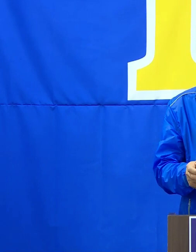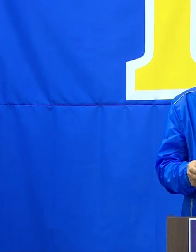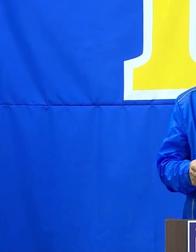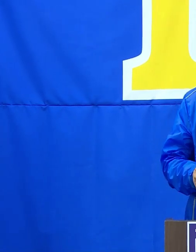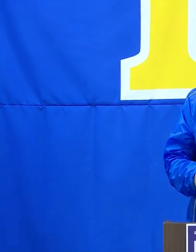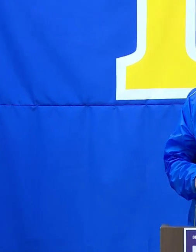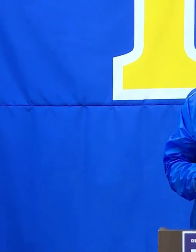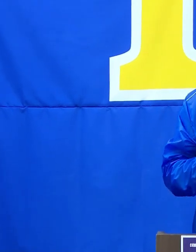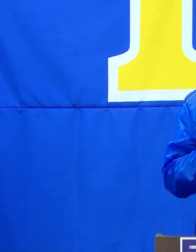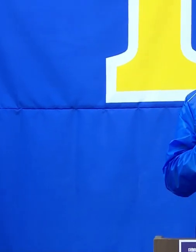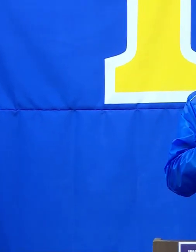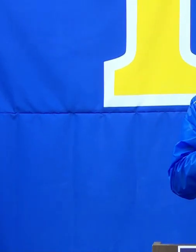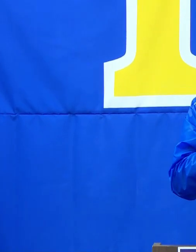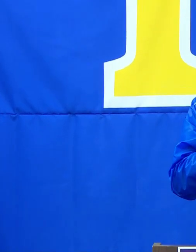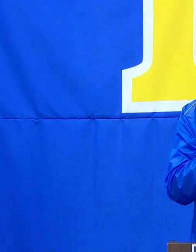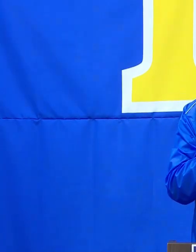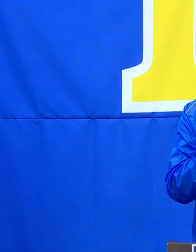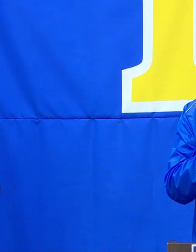엄태준!